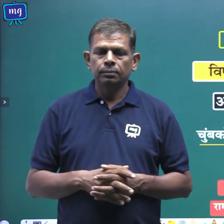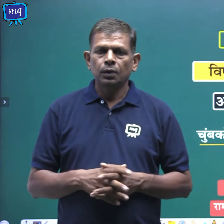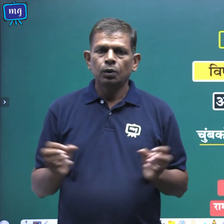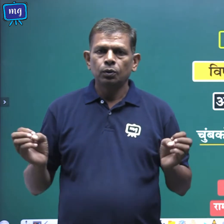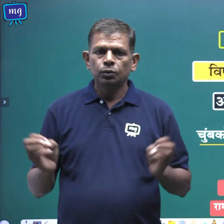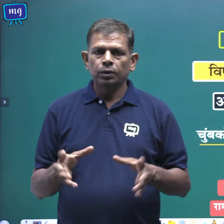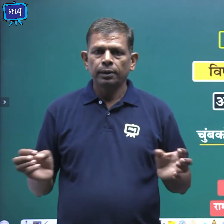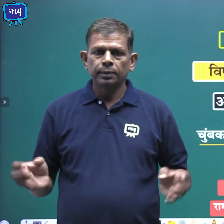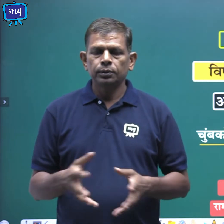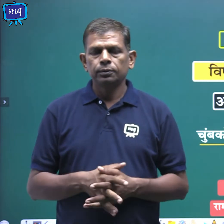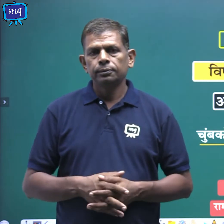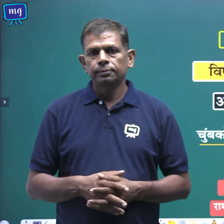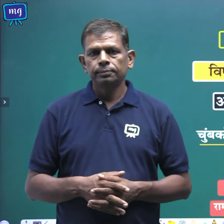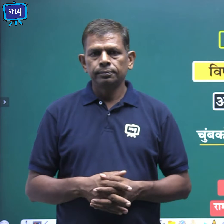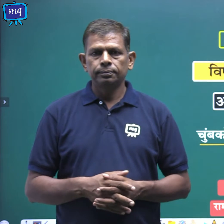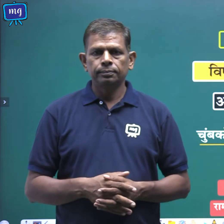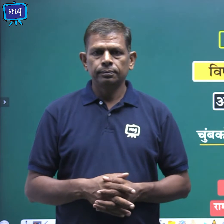शुरू करें बच्चों।